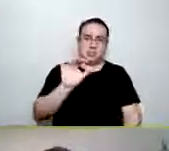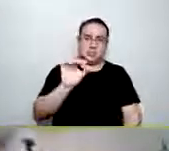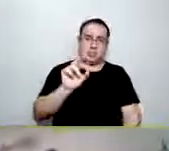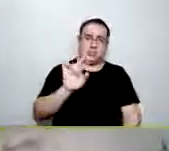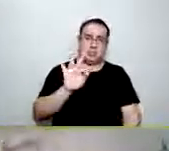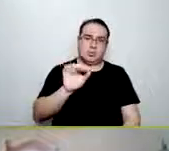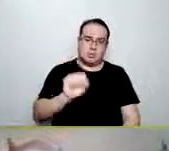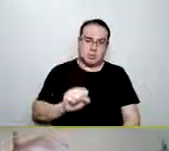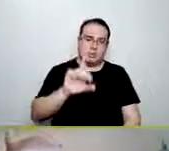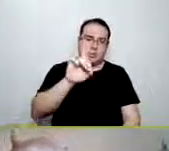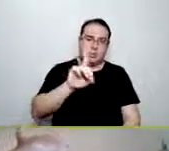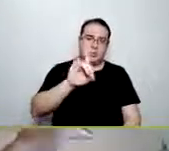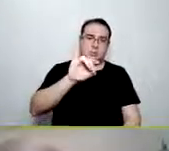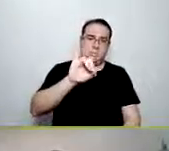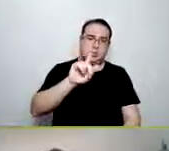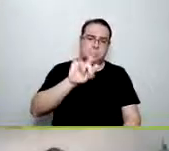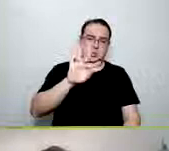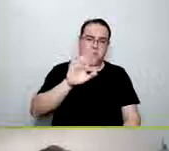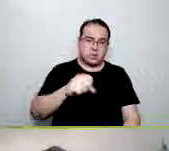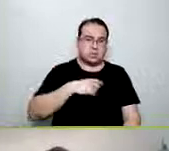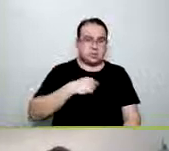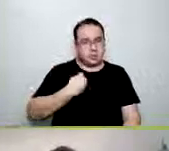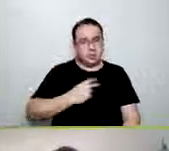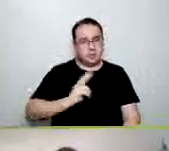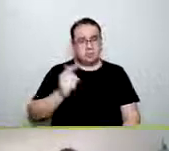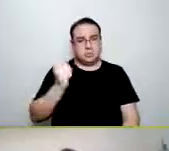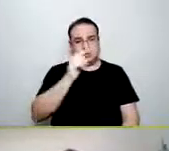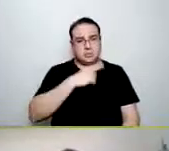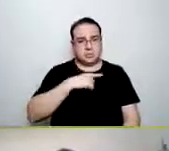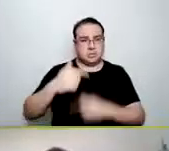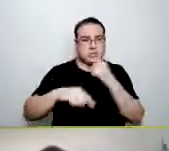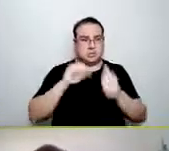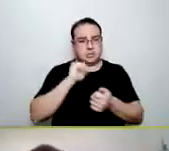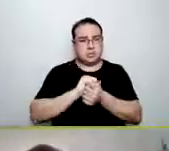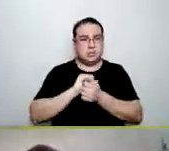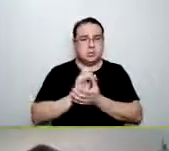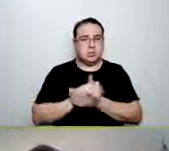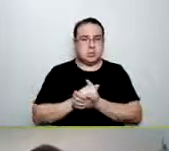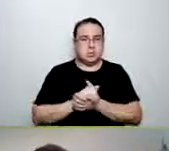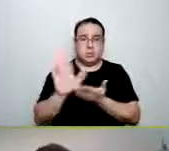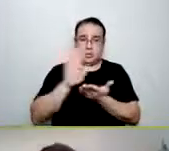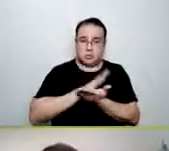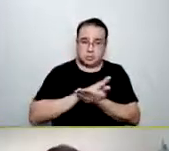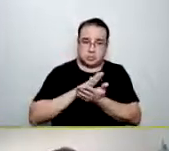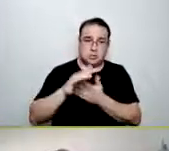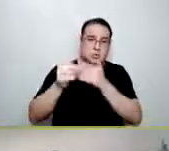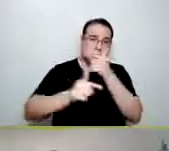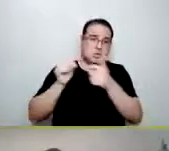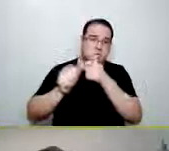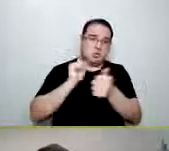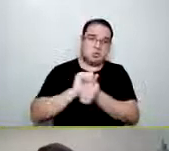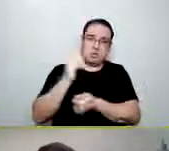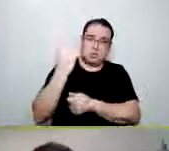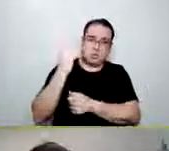têm uma vida útil que não é para sempre, né? Eu ainda trabalhei no início da minha carreira científica